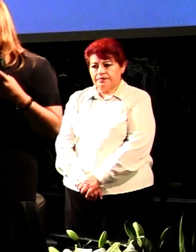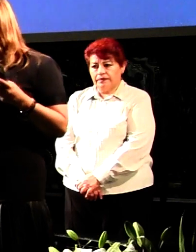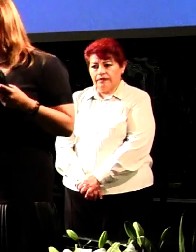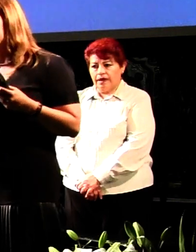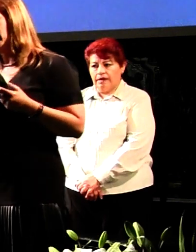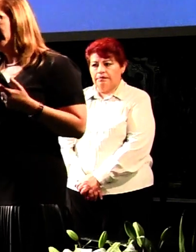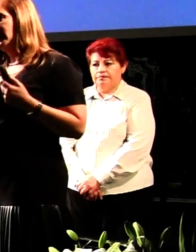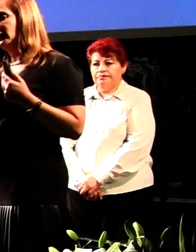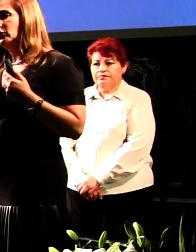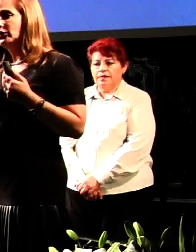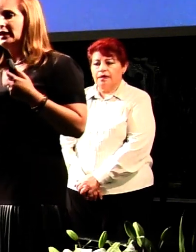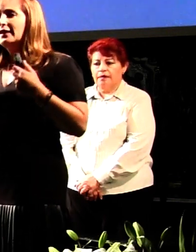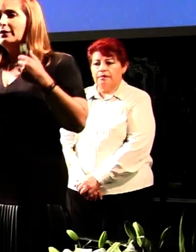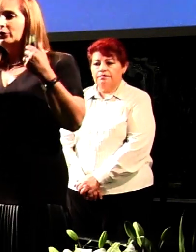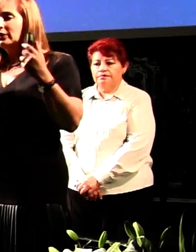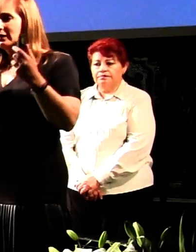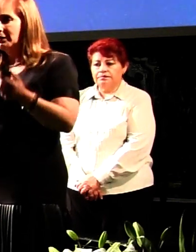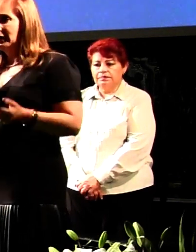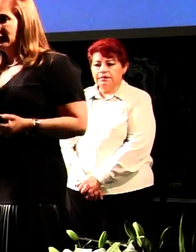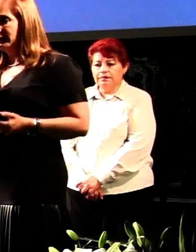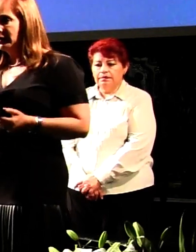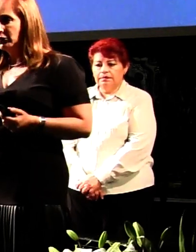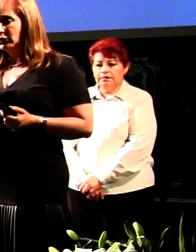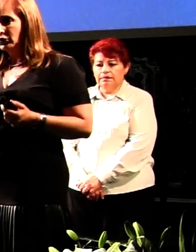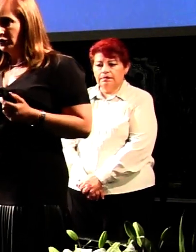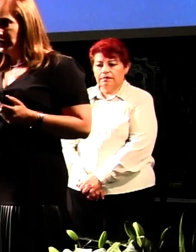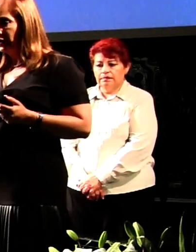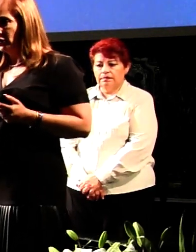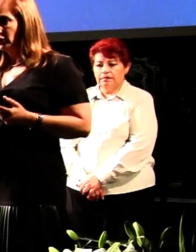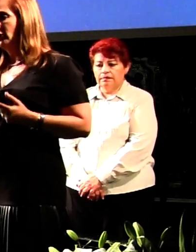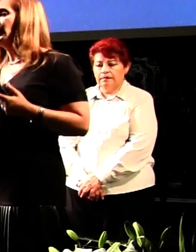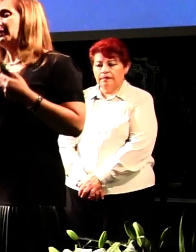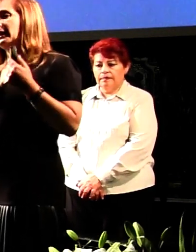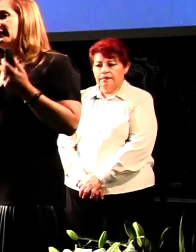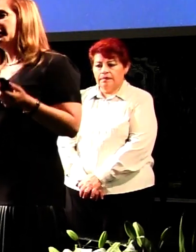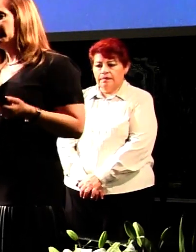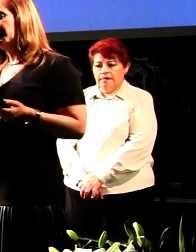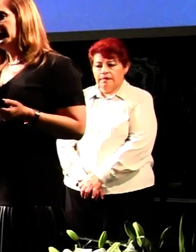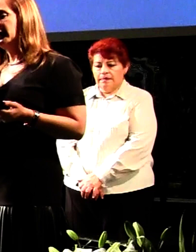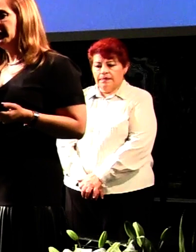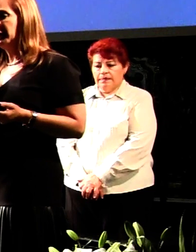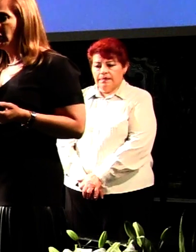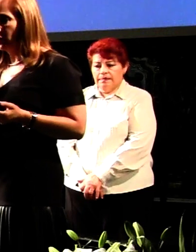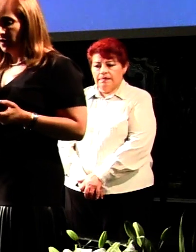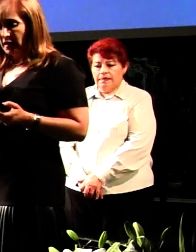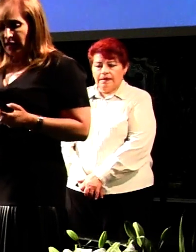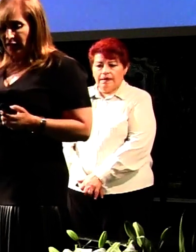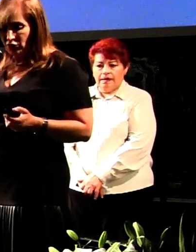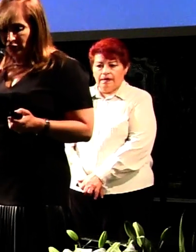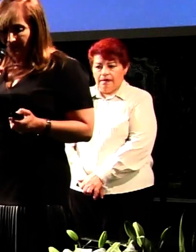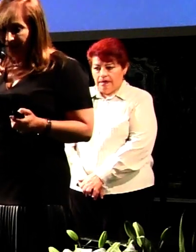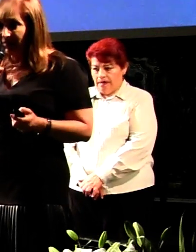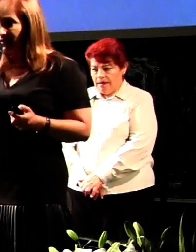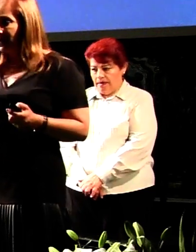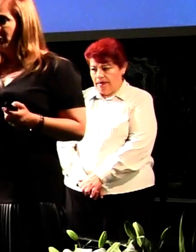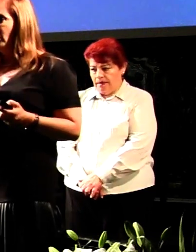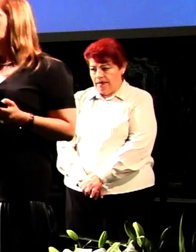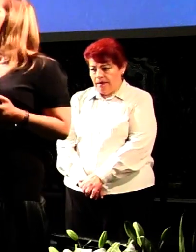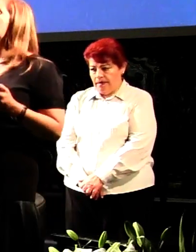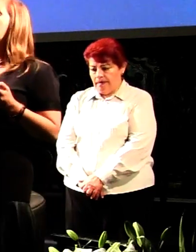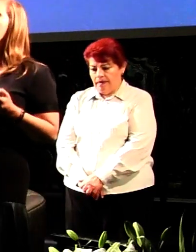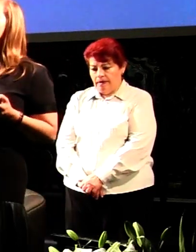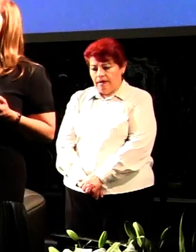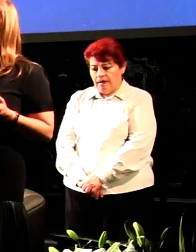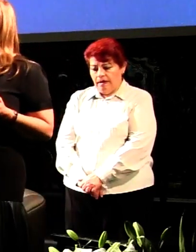un programa en donde le damos las habilidades a nuestros niños para saberse manejar mejor, en donde